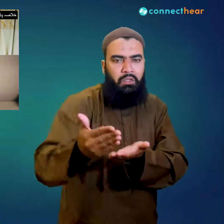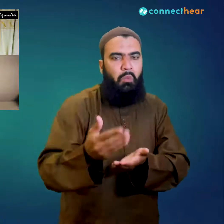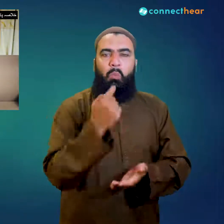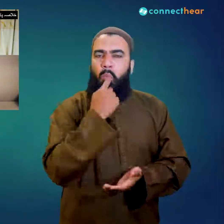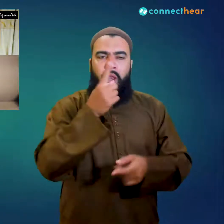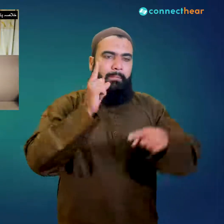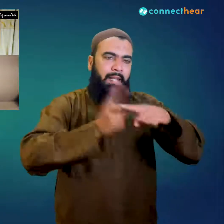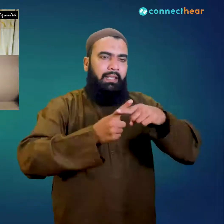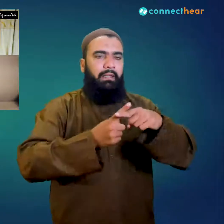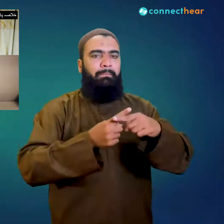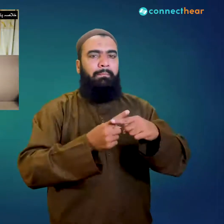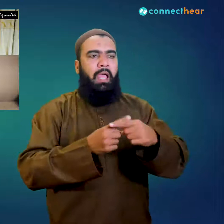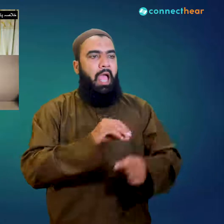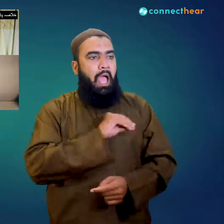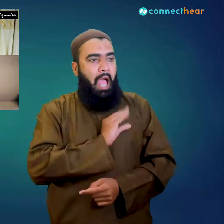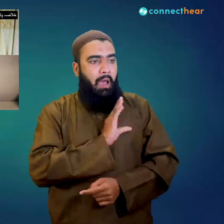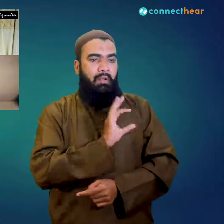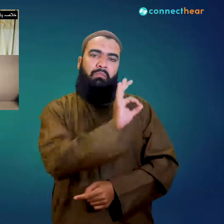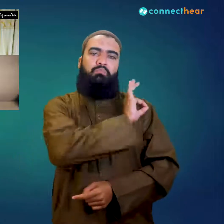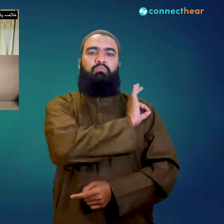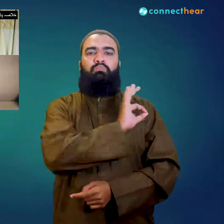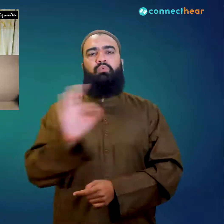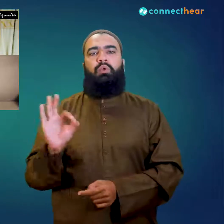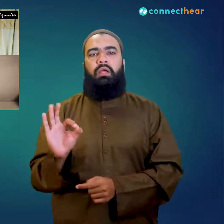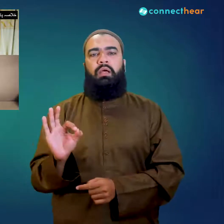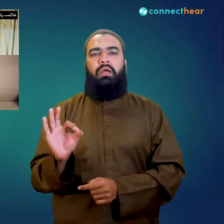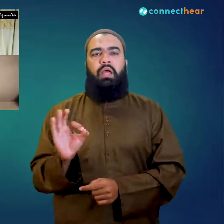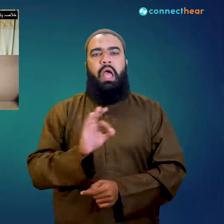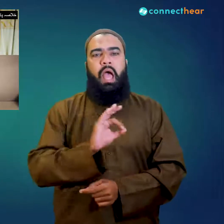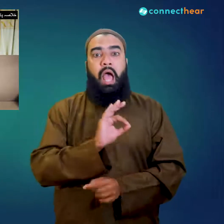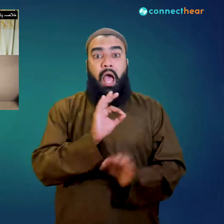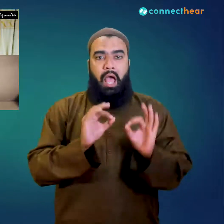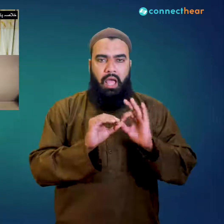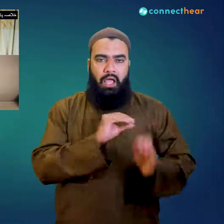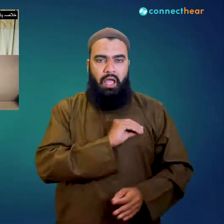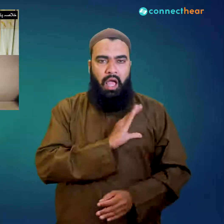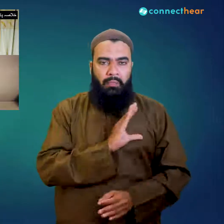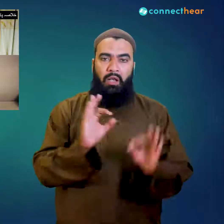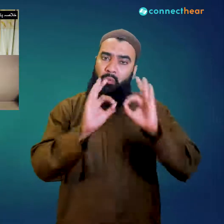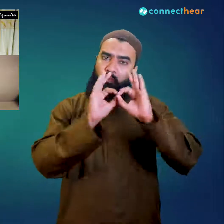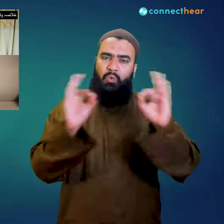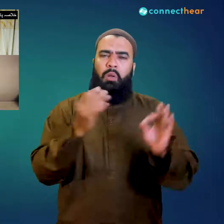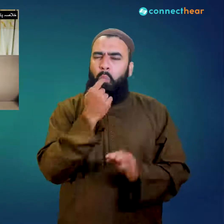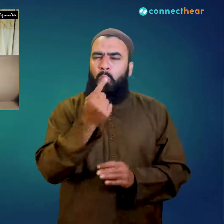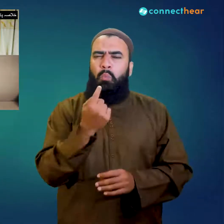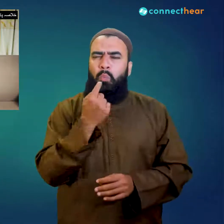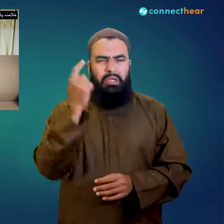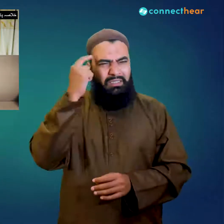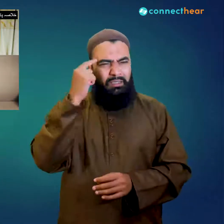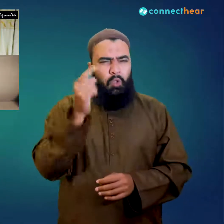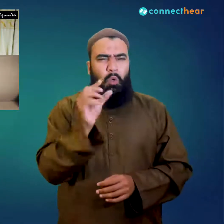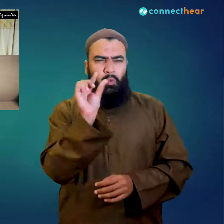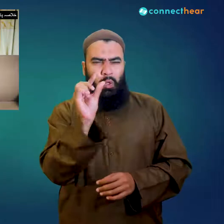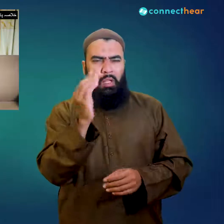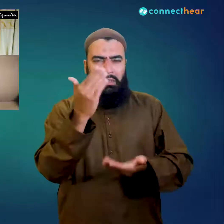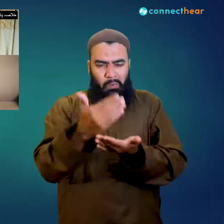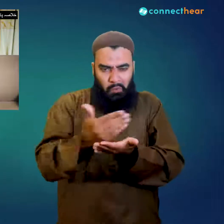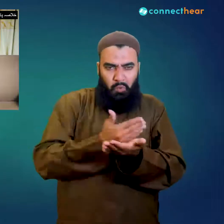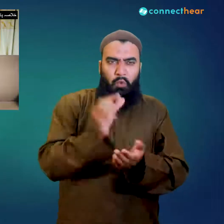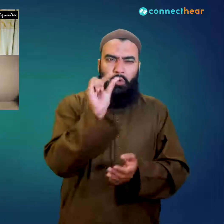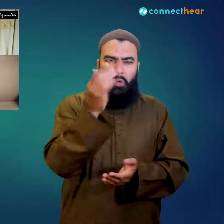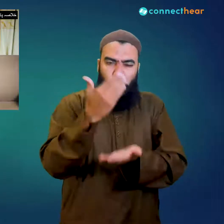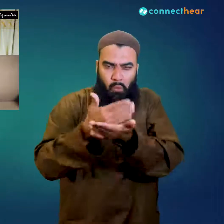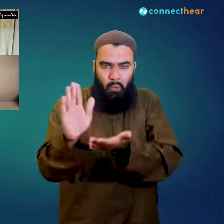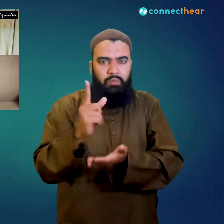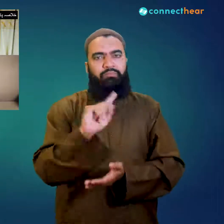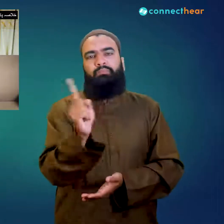جاؤ۔ یا ایھا الذین آمنوا ادخلوا فی السلم کافہ۔ جب دین میں پورے داخل نہیں ہوگے تو پھر شیطان کی